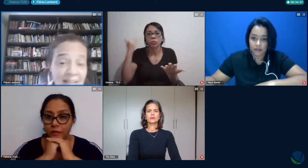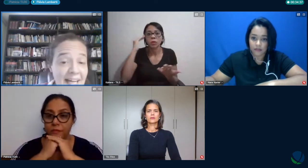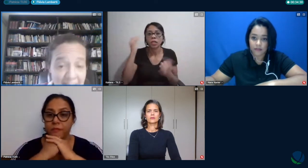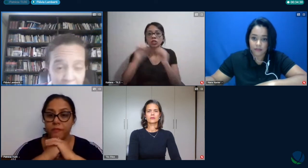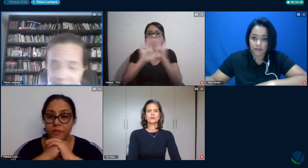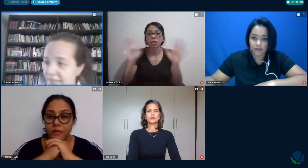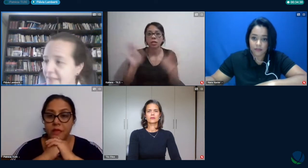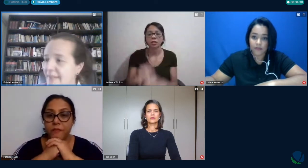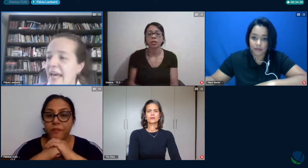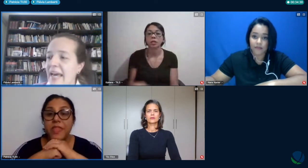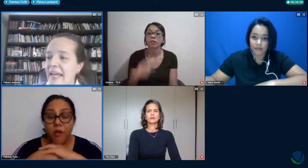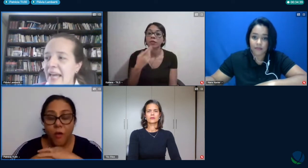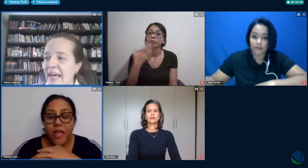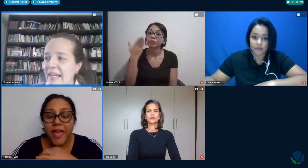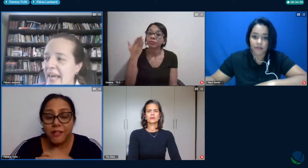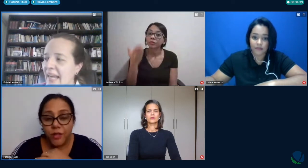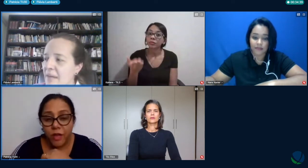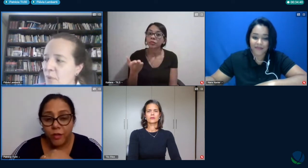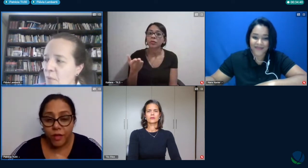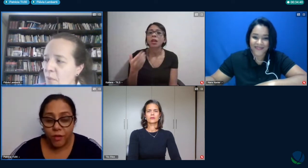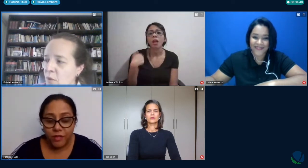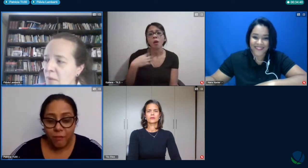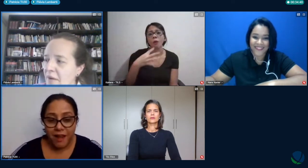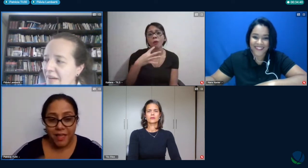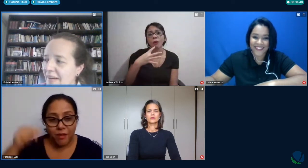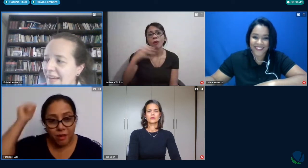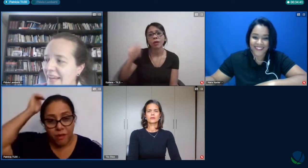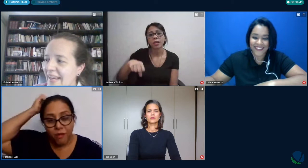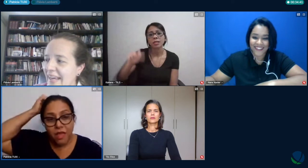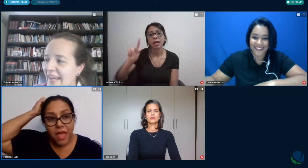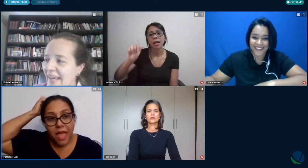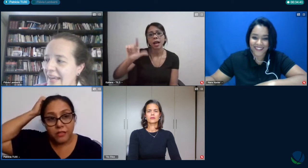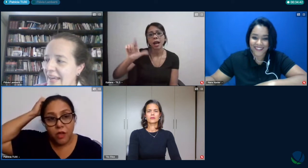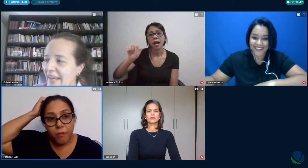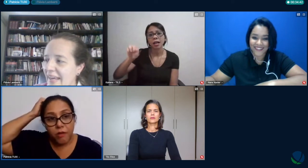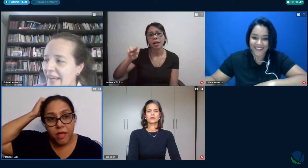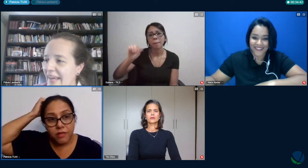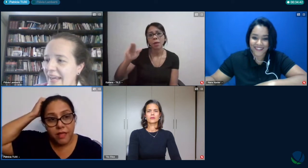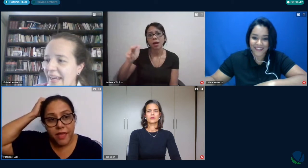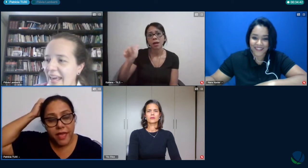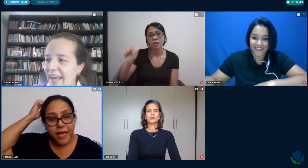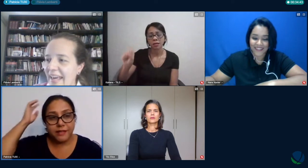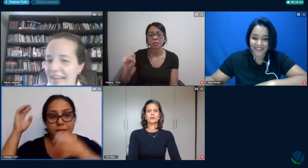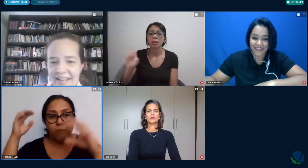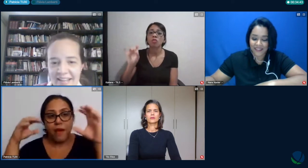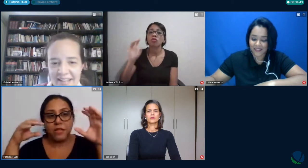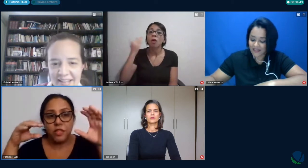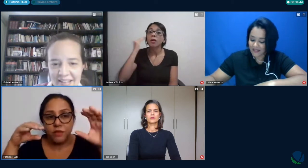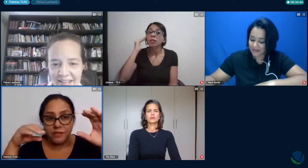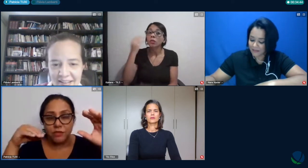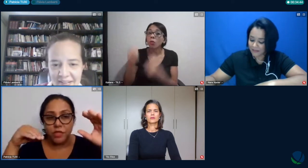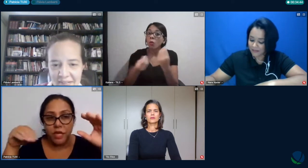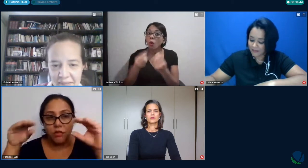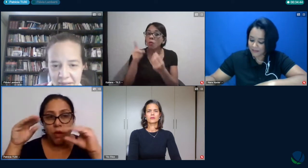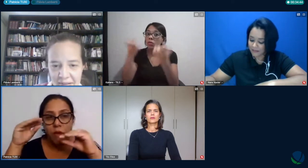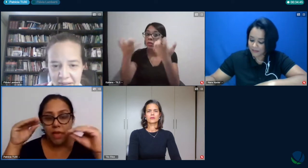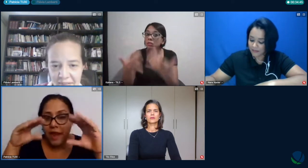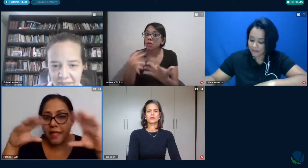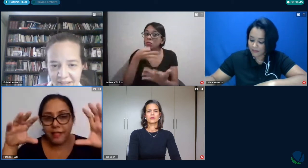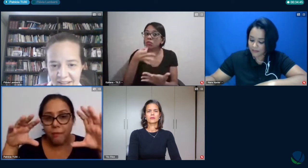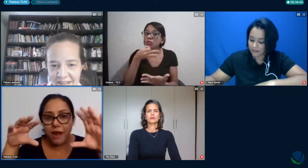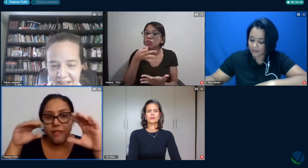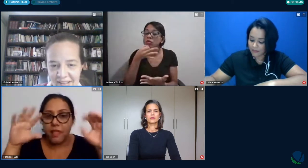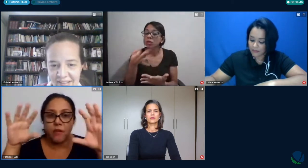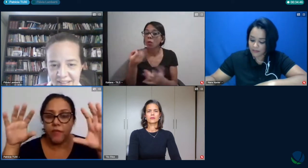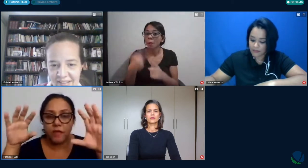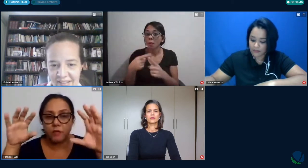Isso é da Galã Manhas. Não, eu conheço, eu trabalhei com a Anabel. É só para entender essa parte que você está sugerindo, porque